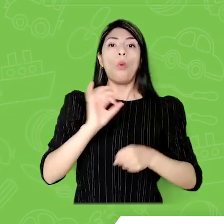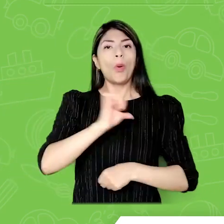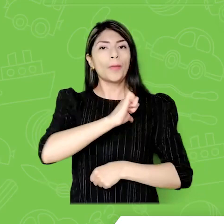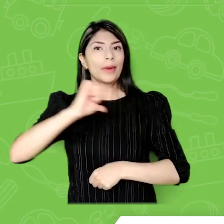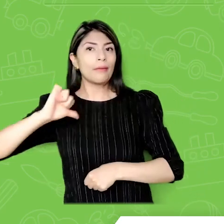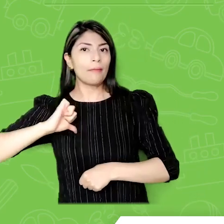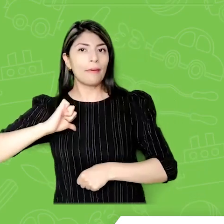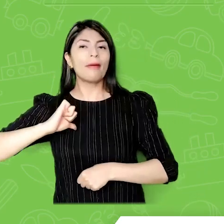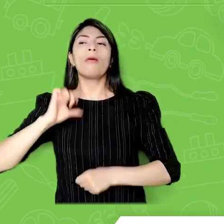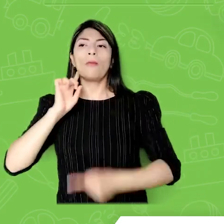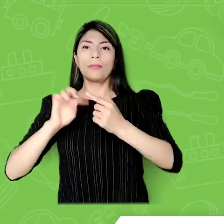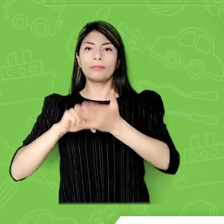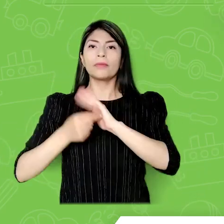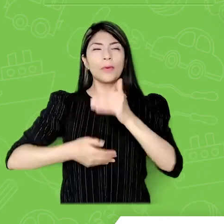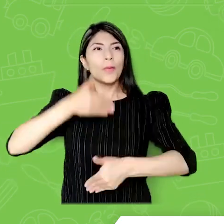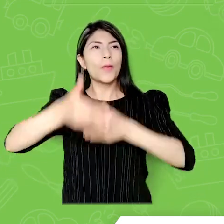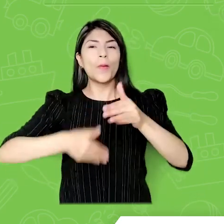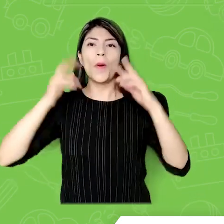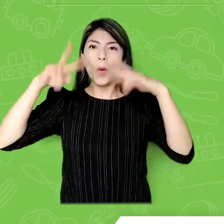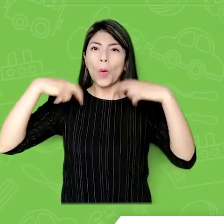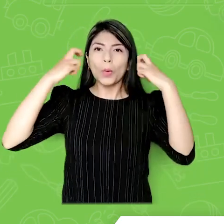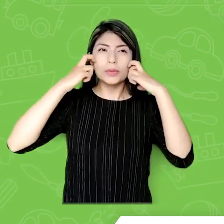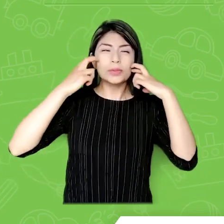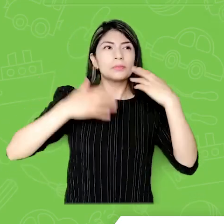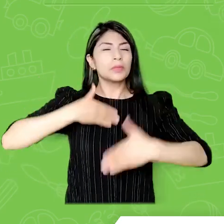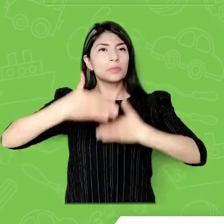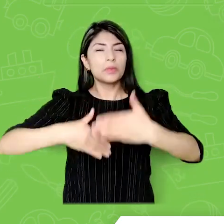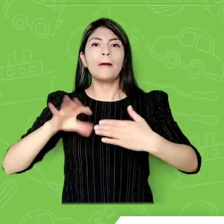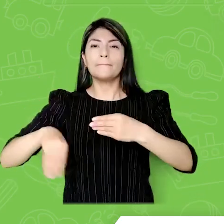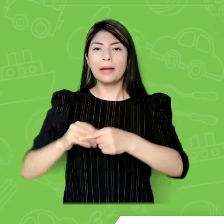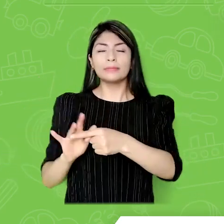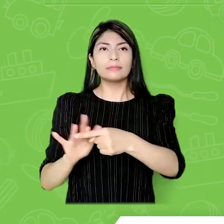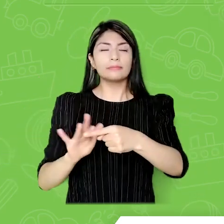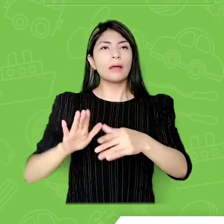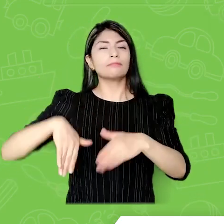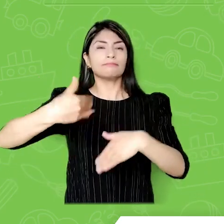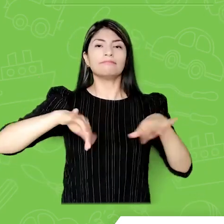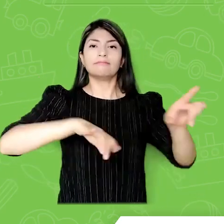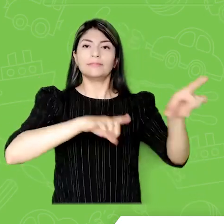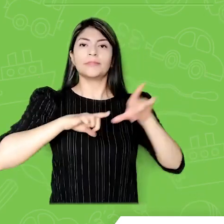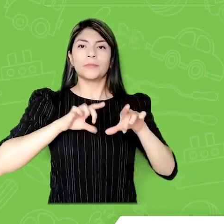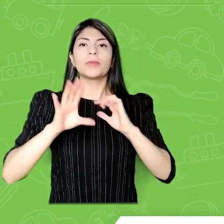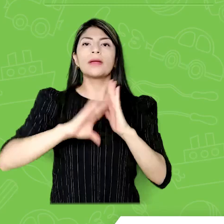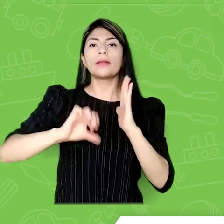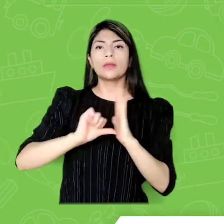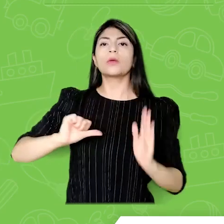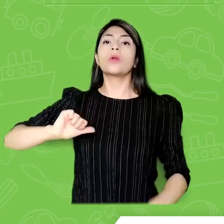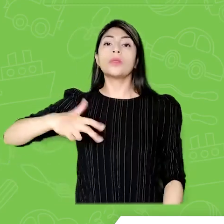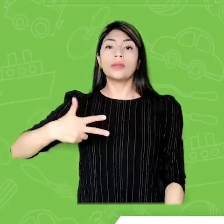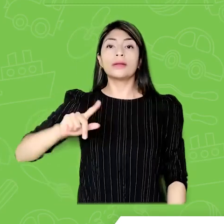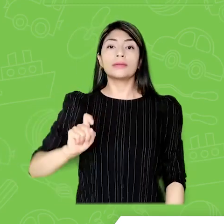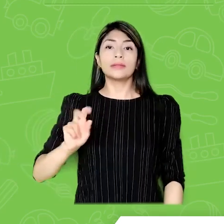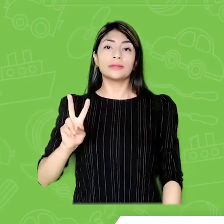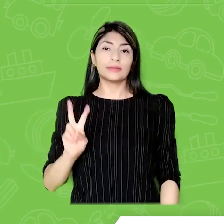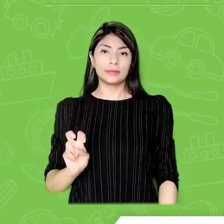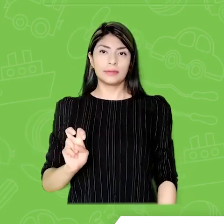el correspondiente título, precisando en sus artículos 3, 6 y 7. Artículo